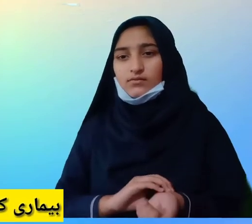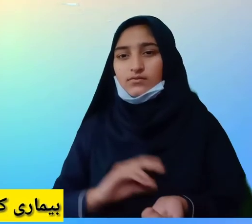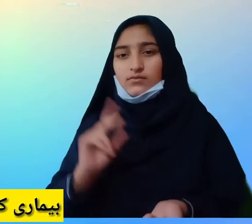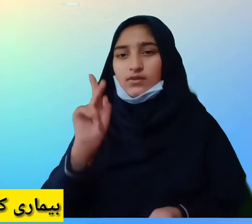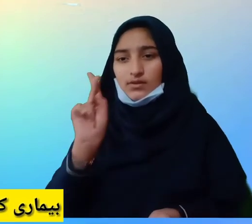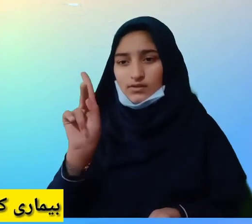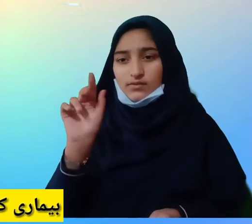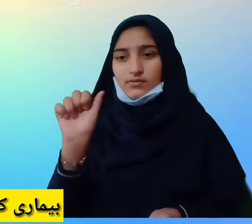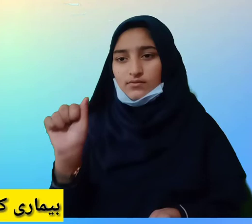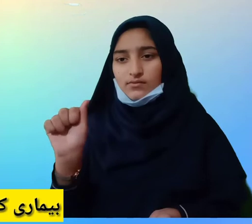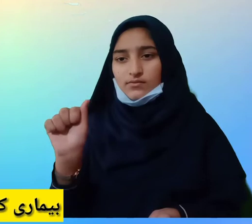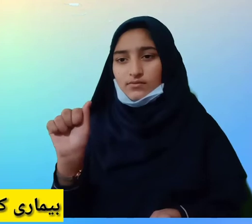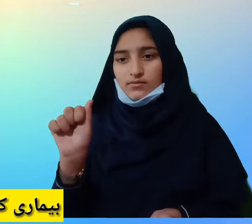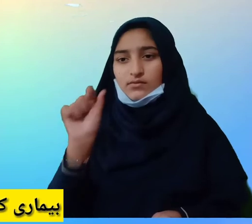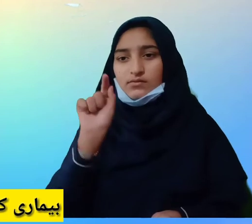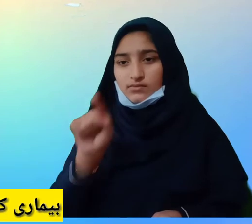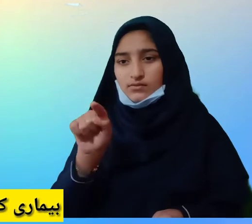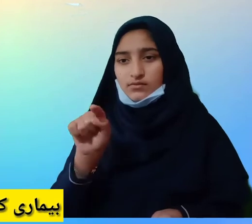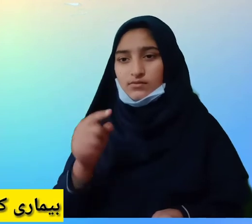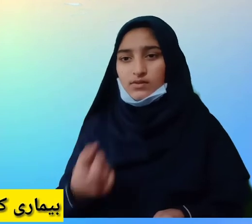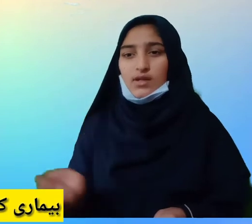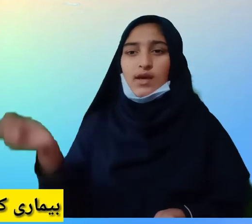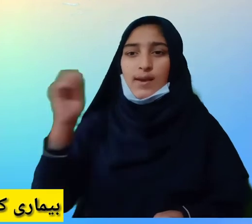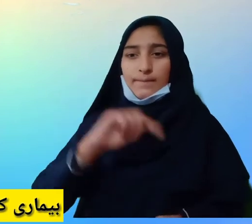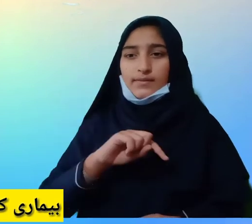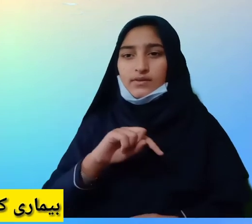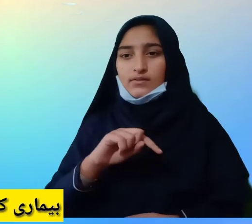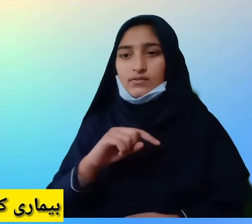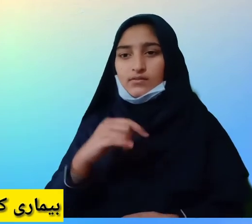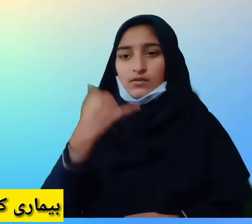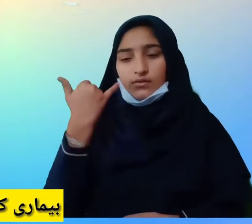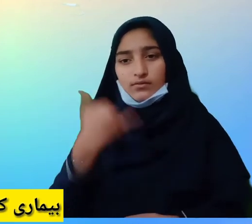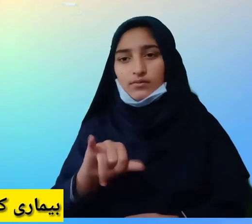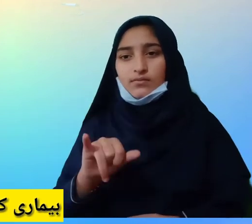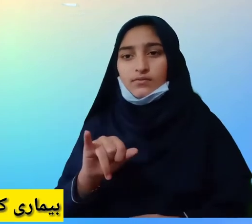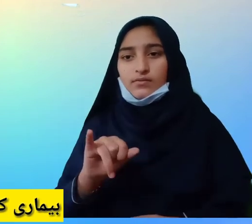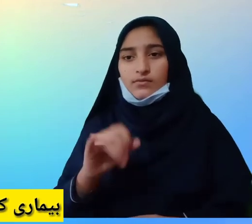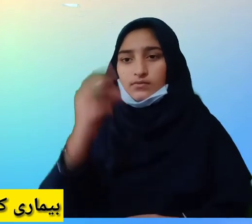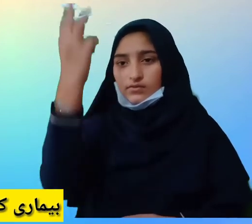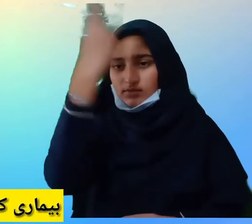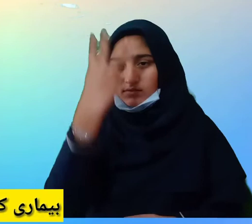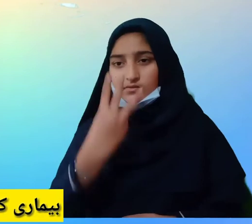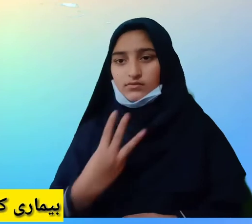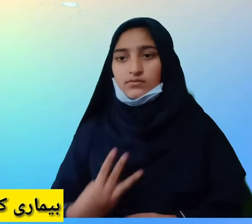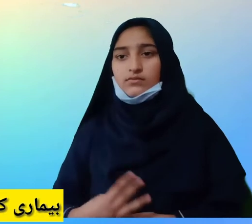का इस पर बुरा असर पड़ा